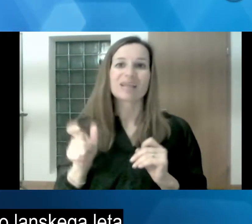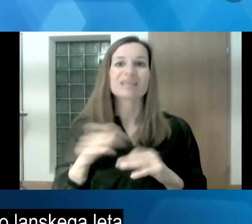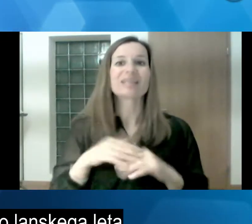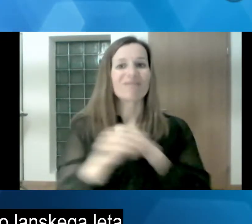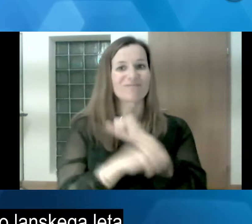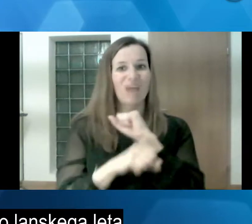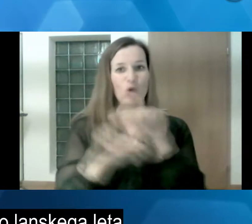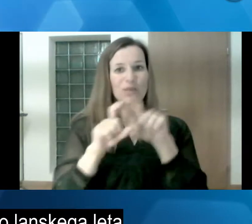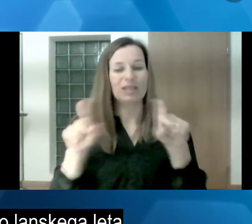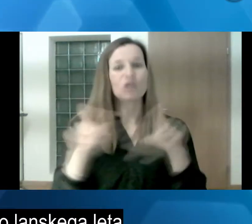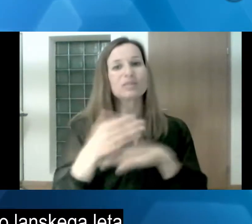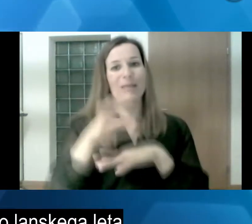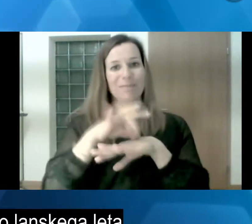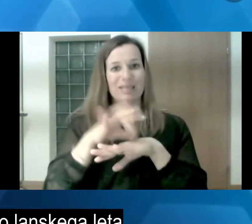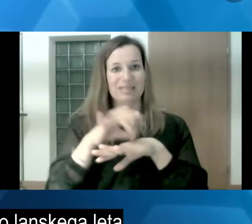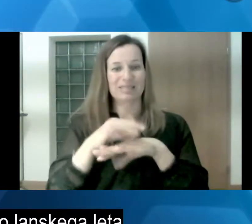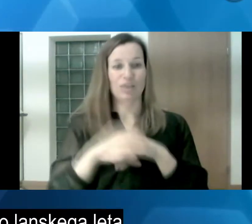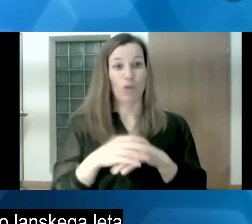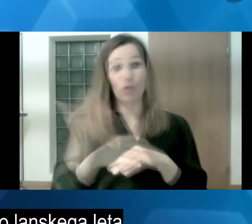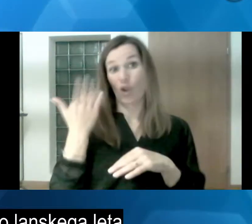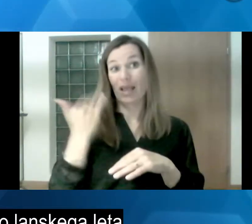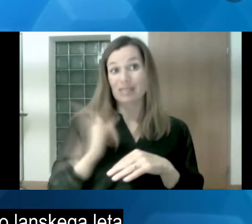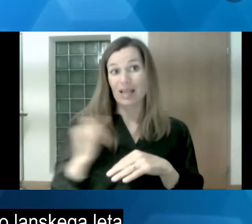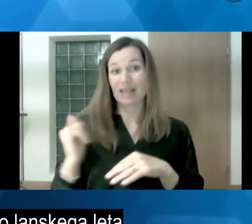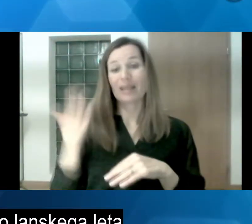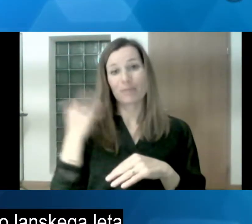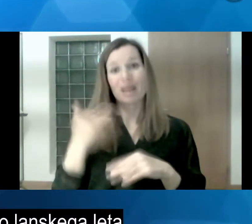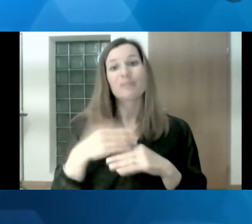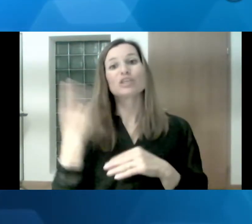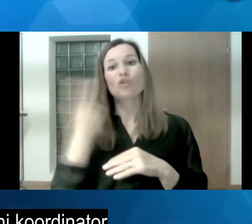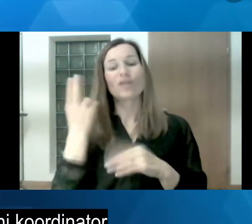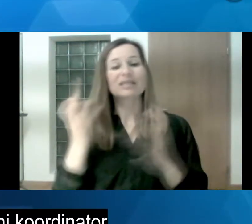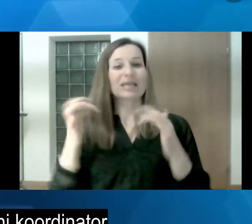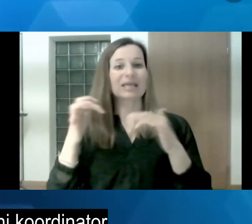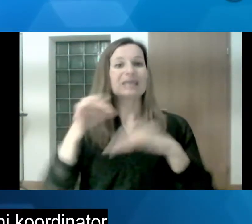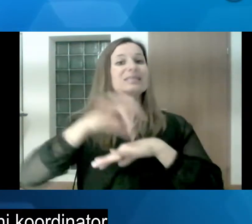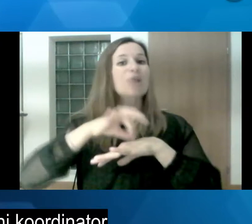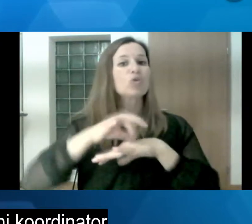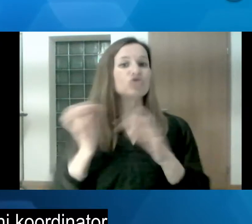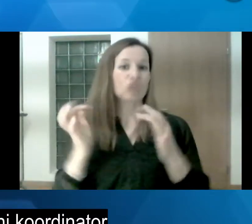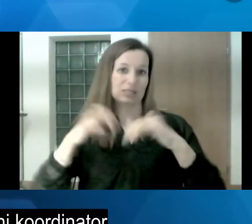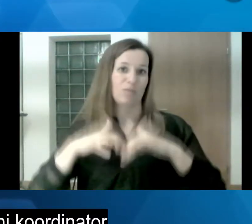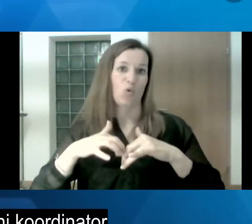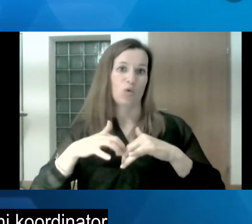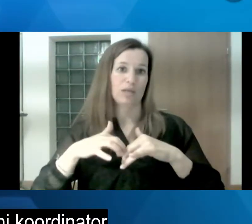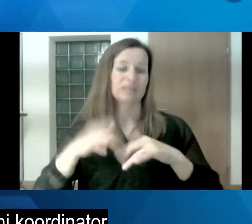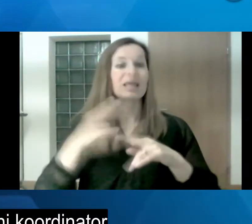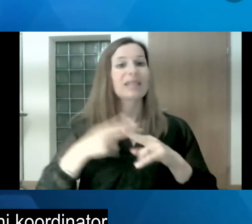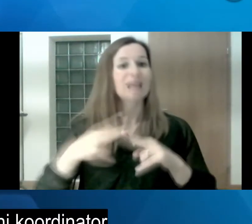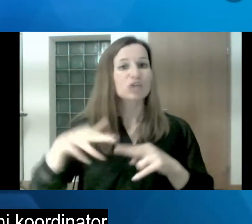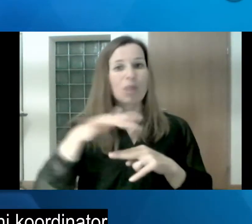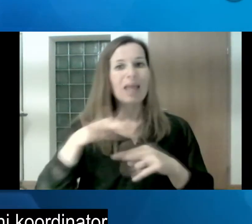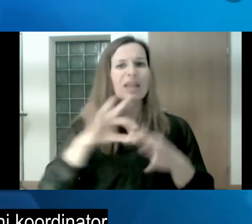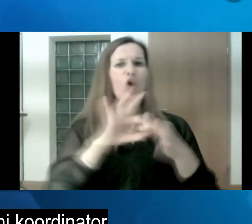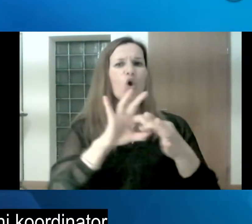za medicino. Vse do lanskega leta je bila pri Slovenski zdravniški zbornici nacionalni koordinator